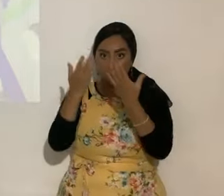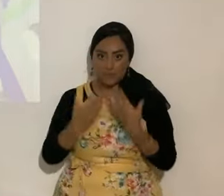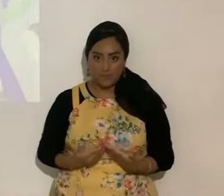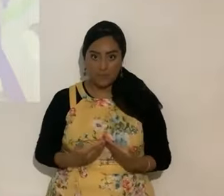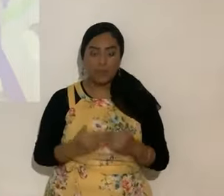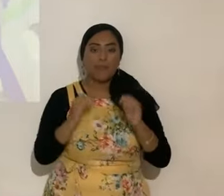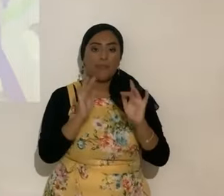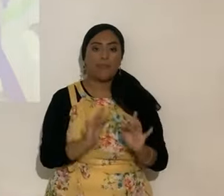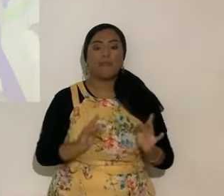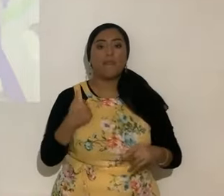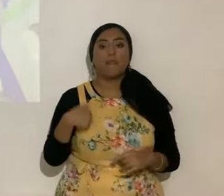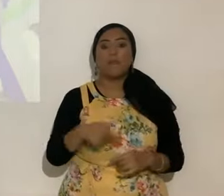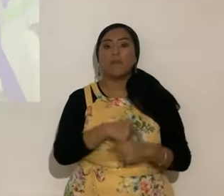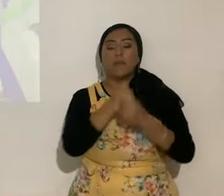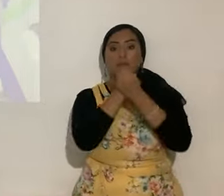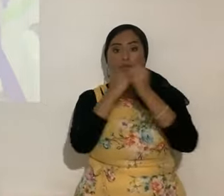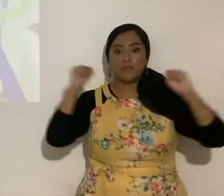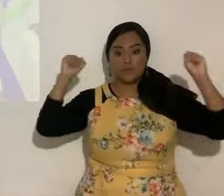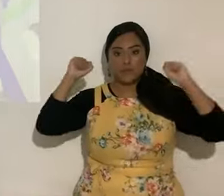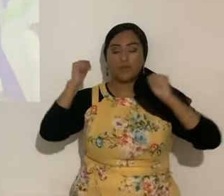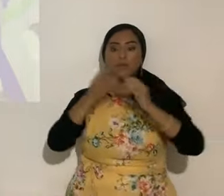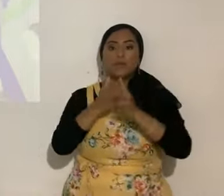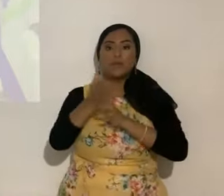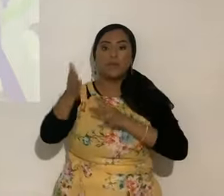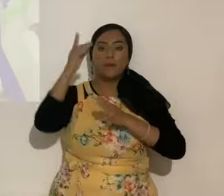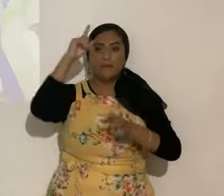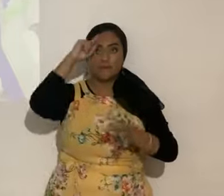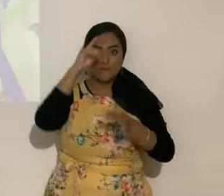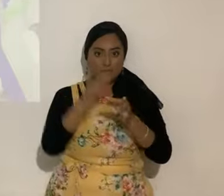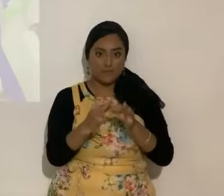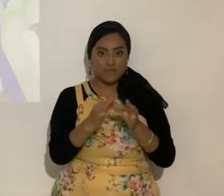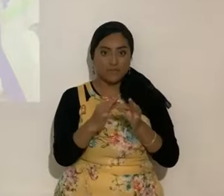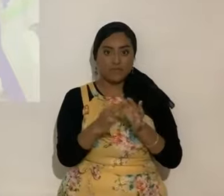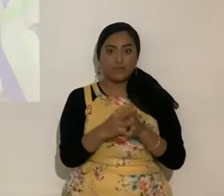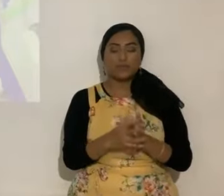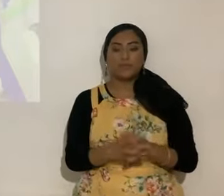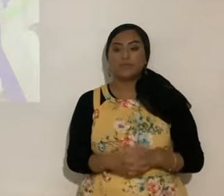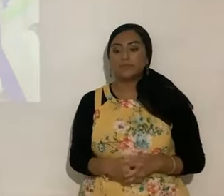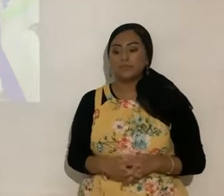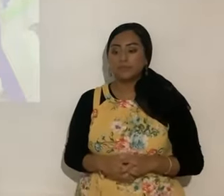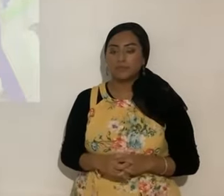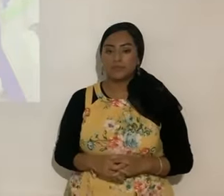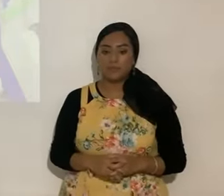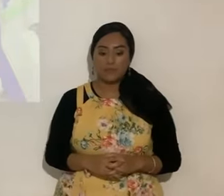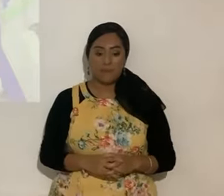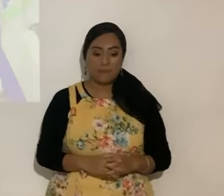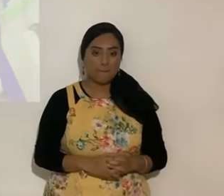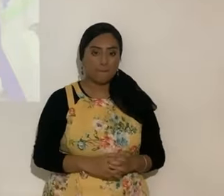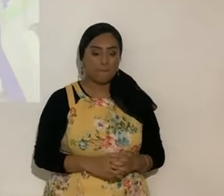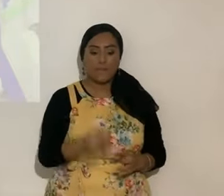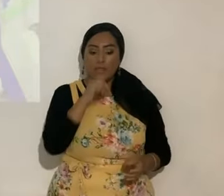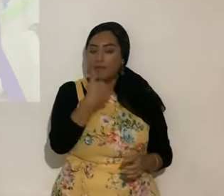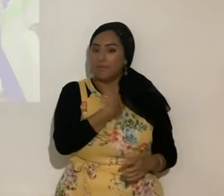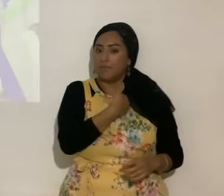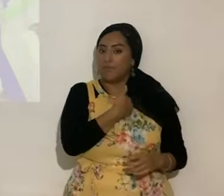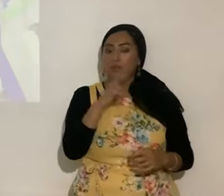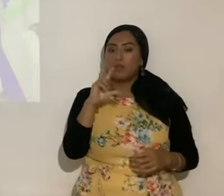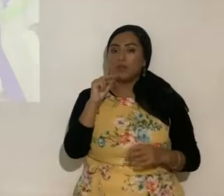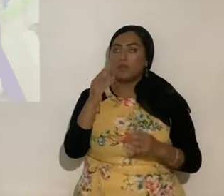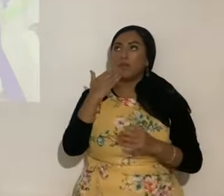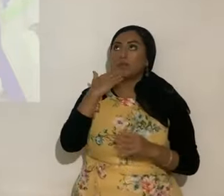Por gracia somos salvos, por medio de la fe. Y no es cosa de nosotros, como dice Pablo, ¿verdad? No de vosotros, pues es